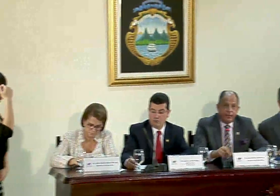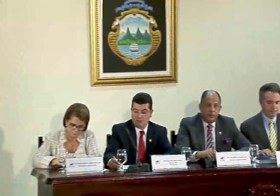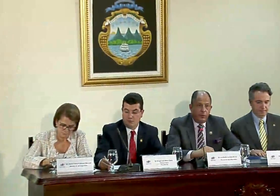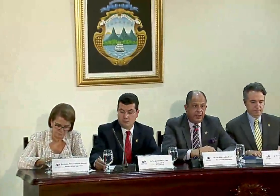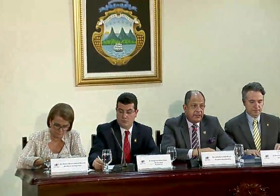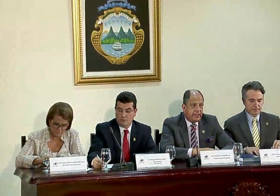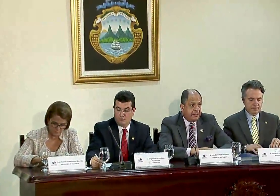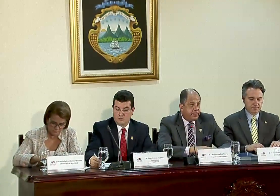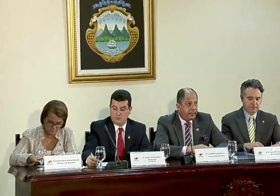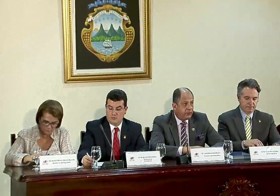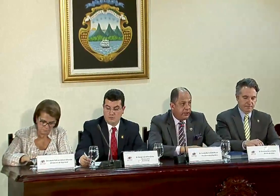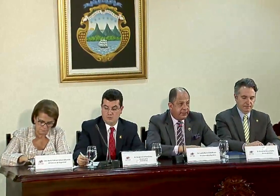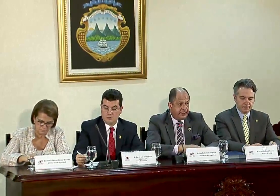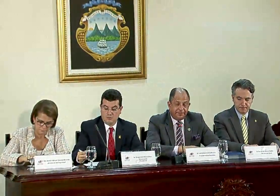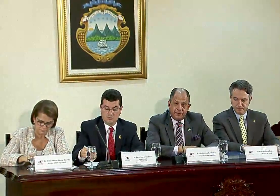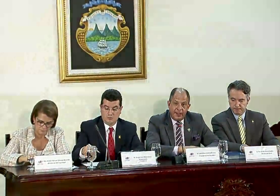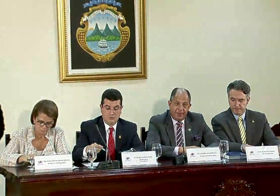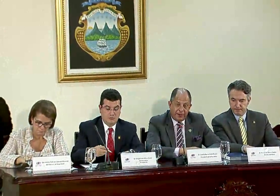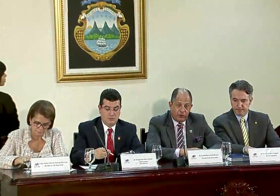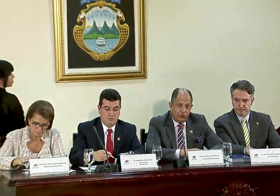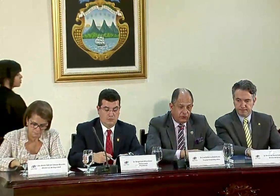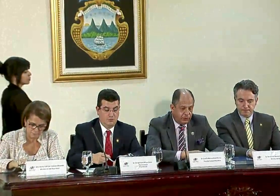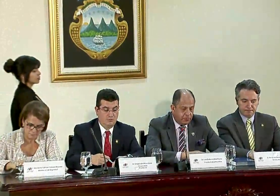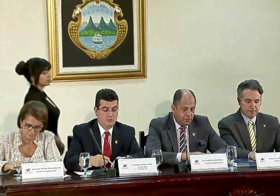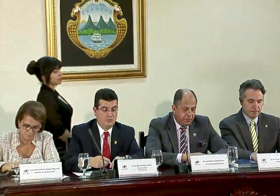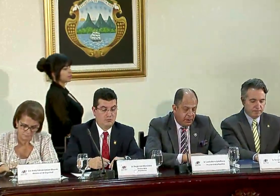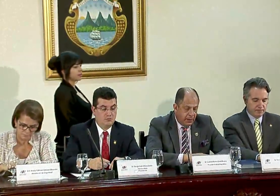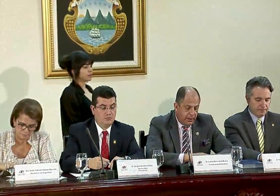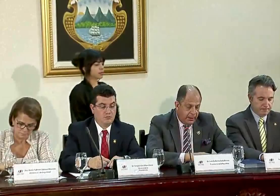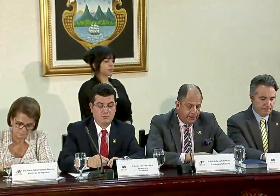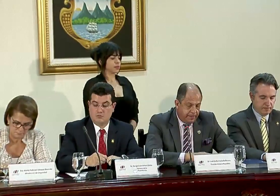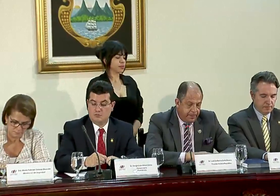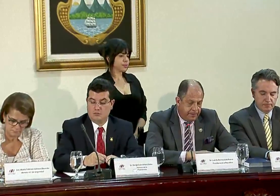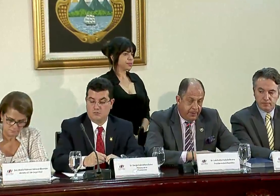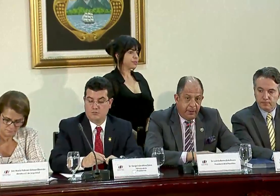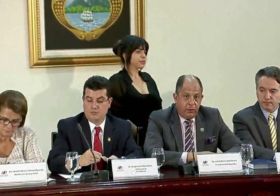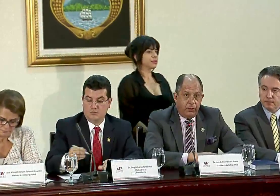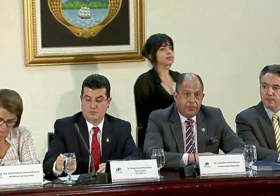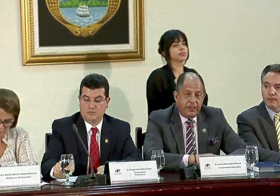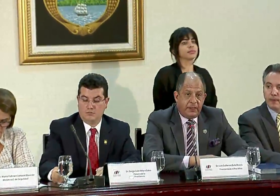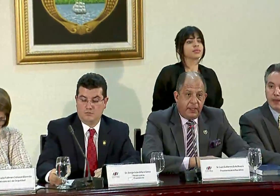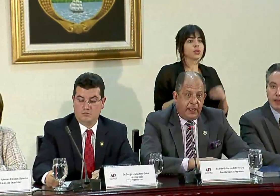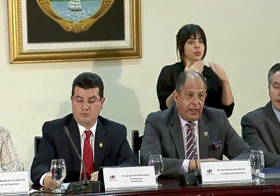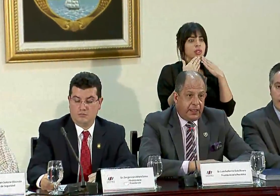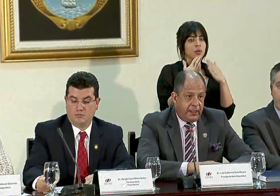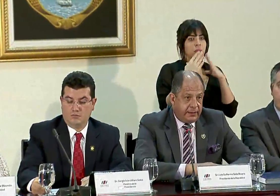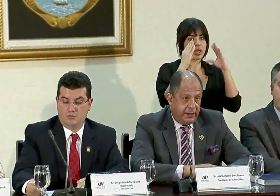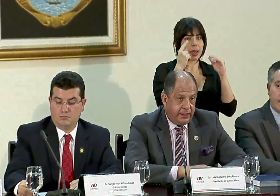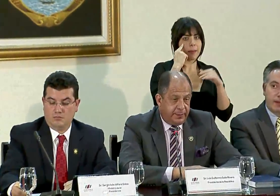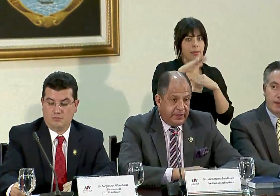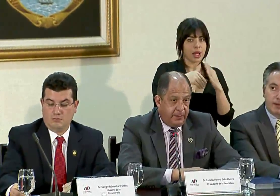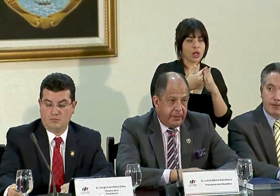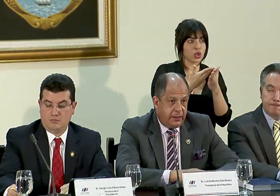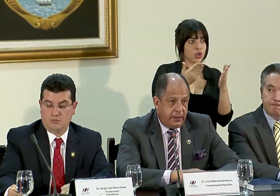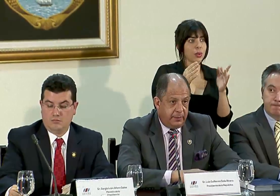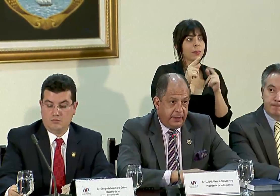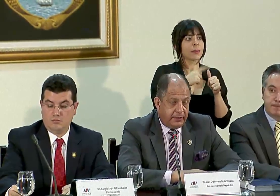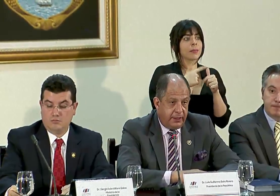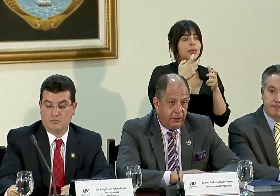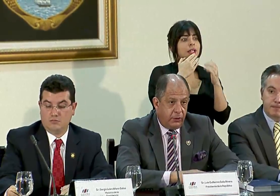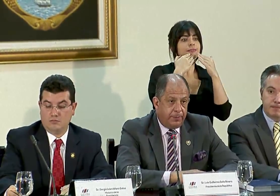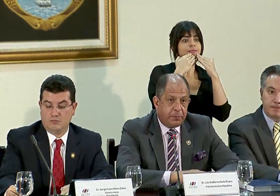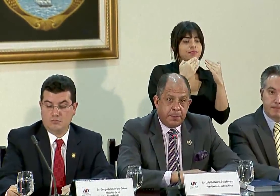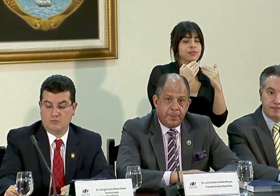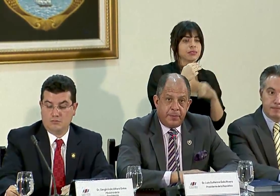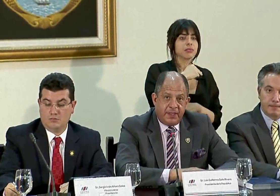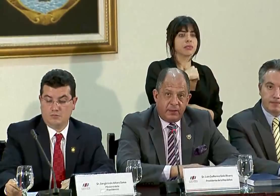Muchas gracias, muy buenas tardes para todas y para todos. Primero, quisiera agradecer especialmente al